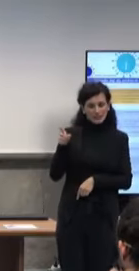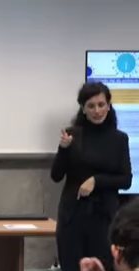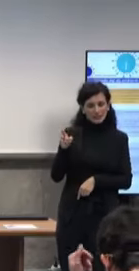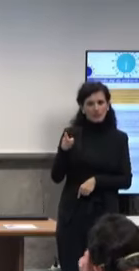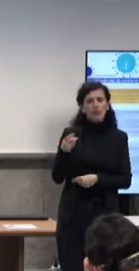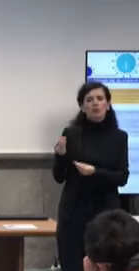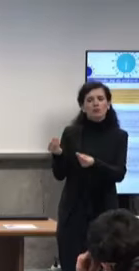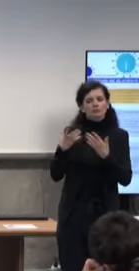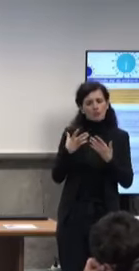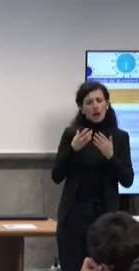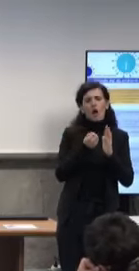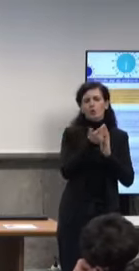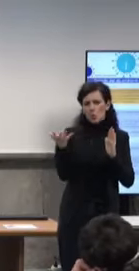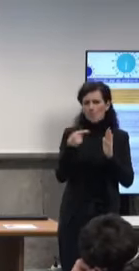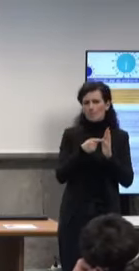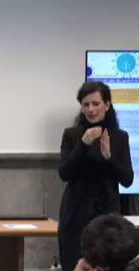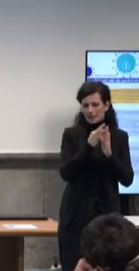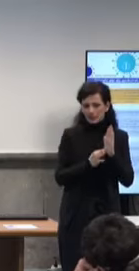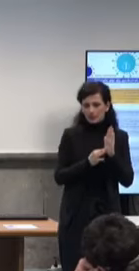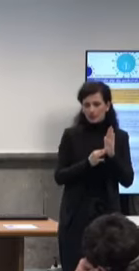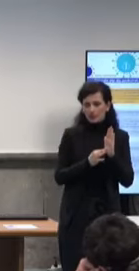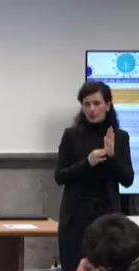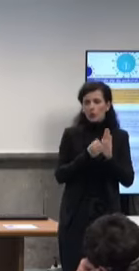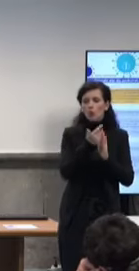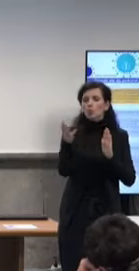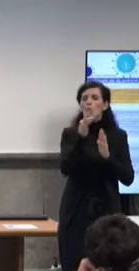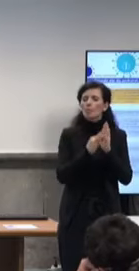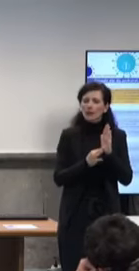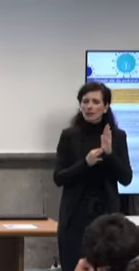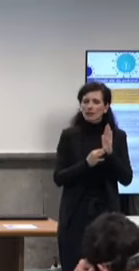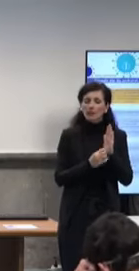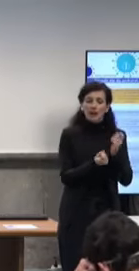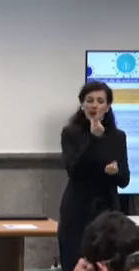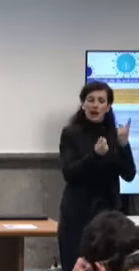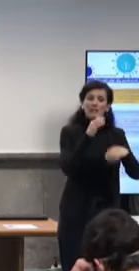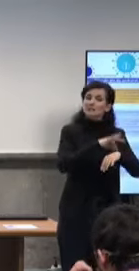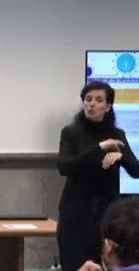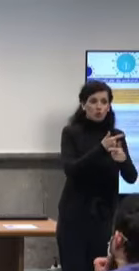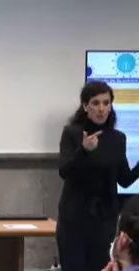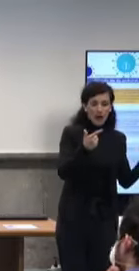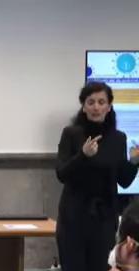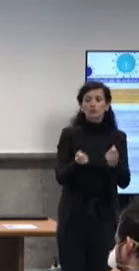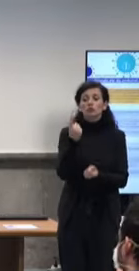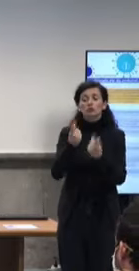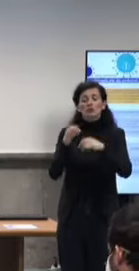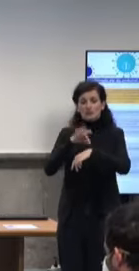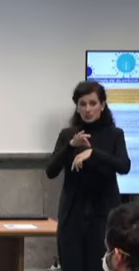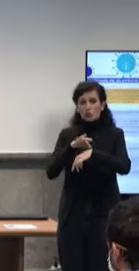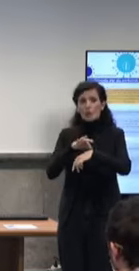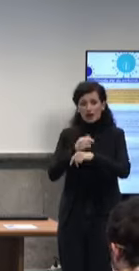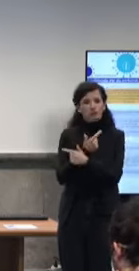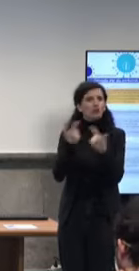luciano trasmesso dei numeri in particolare il numero degli asintomatici affronta dei sintomatici dei clinicamente